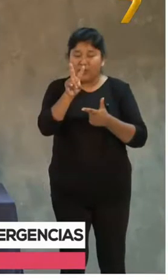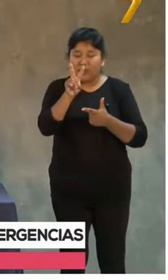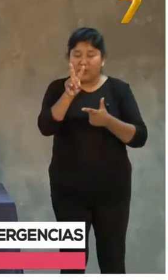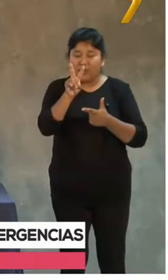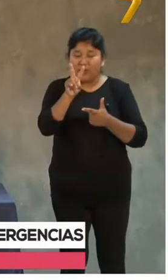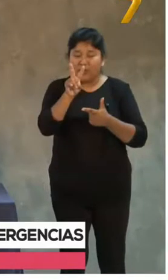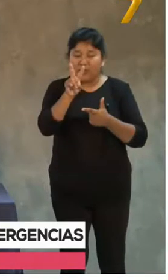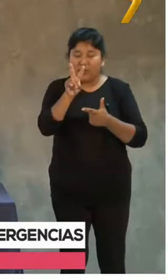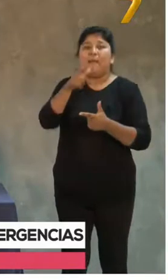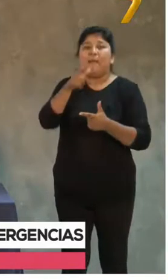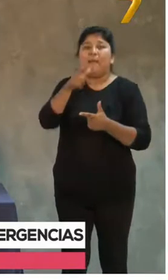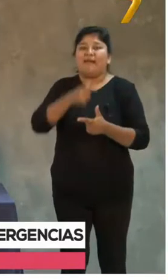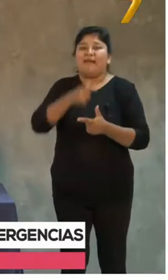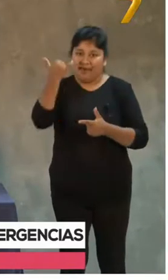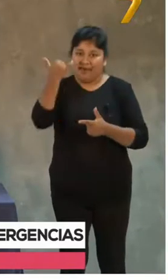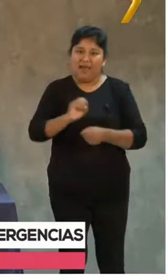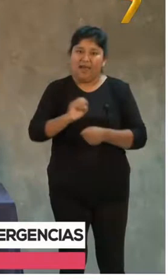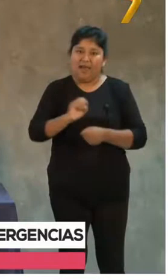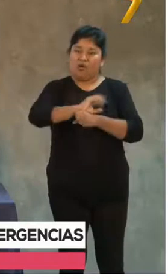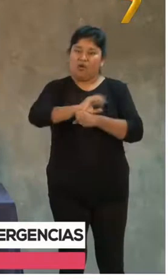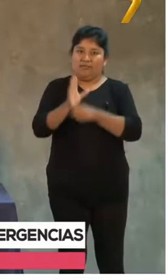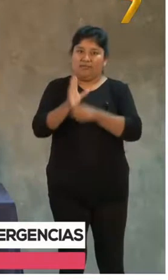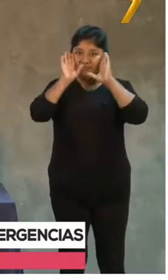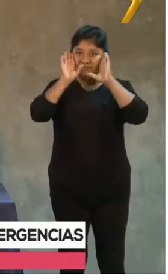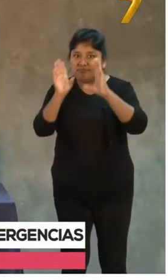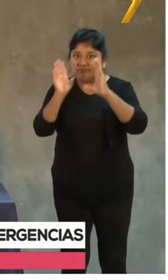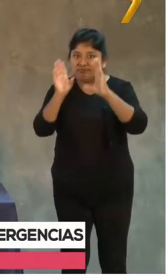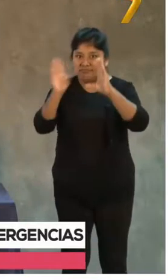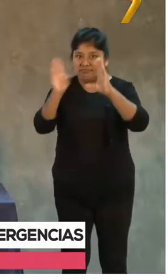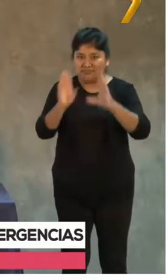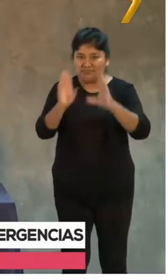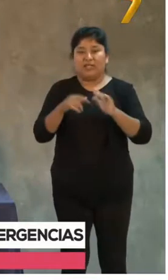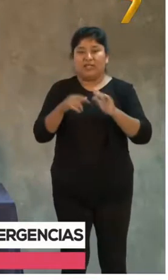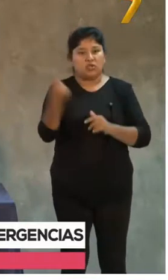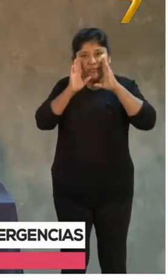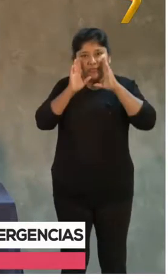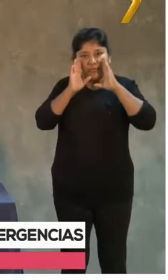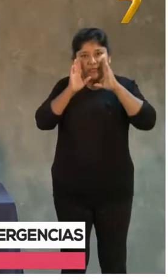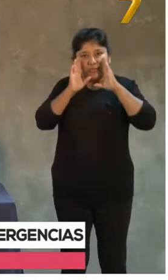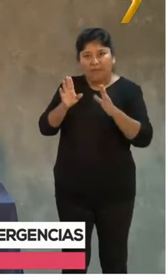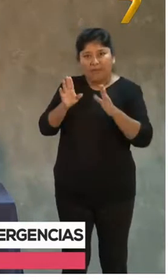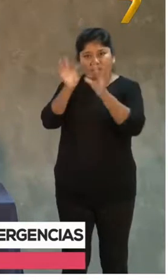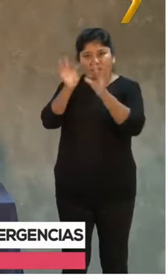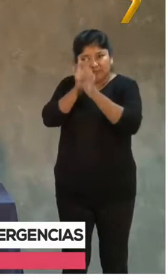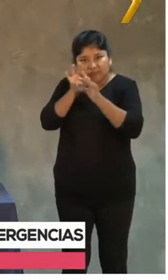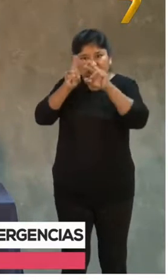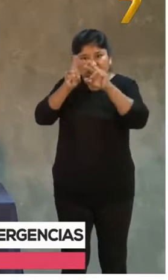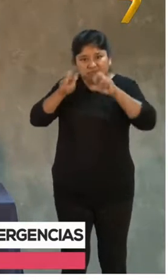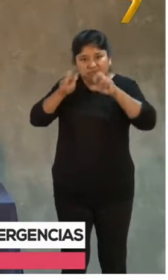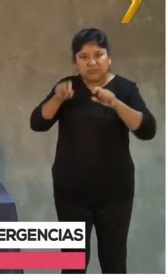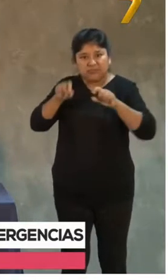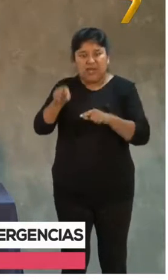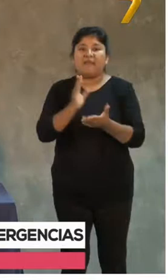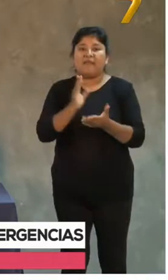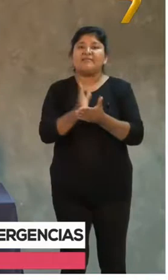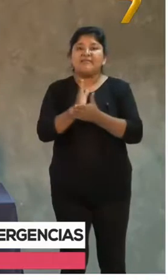nosotros, operativamente, vamos a tenerlo en consideración para poder vigilarlo y continuar con el resto de los estudios.